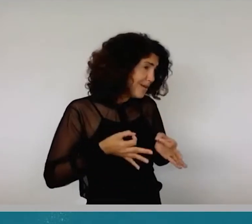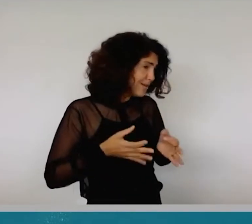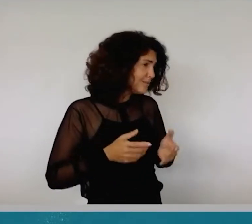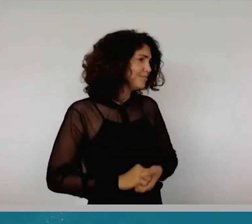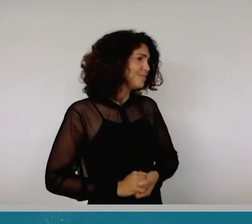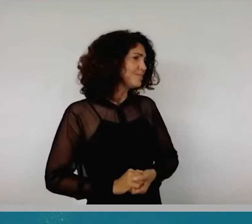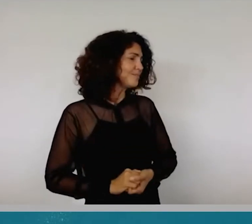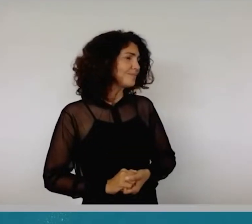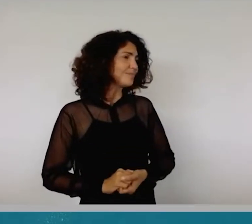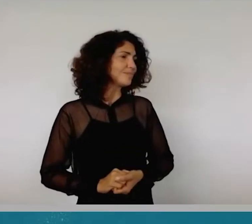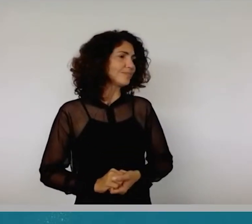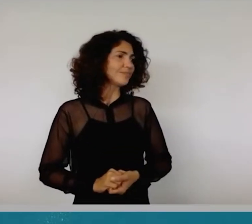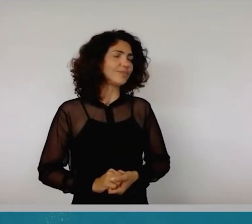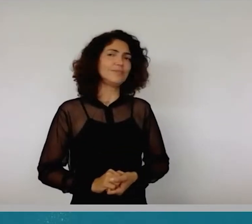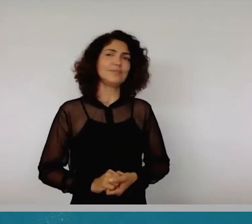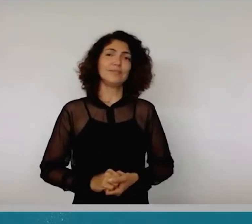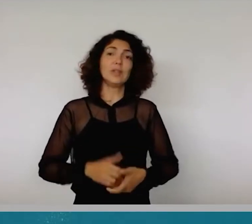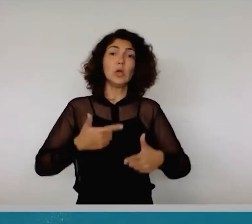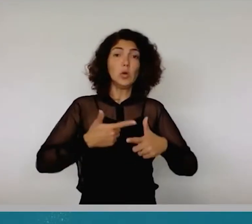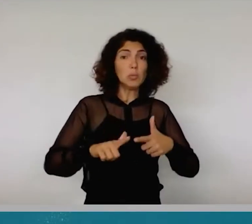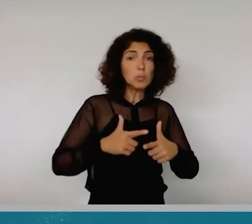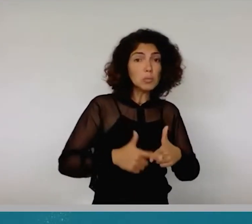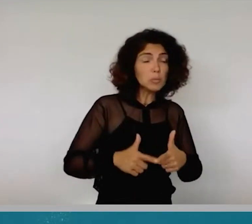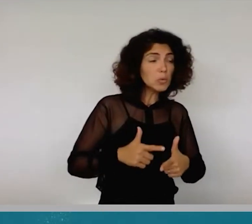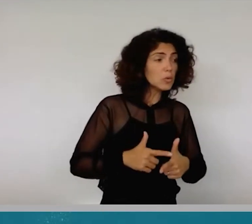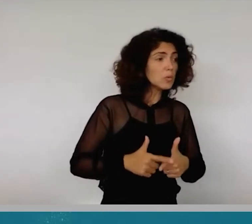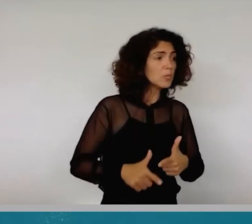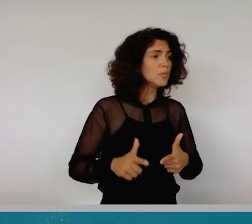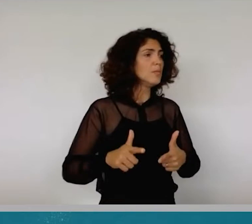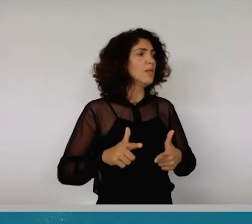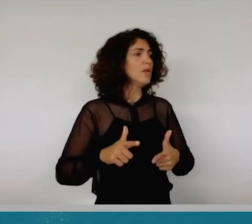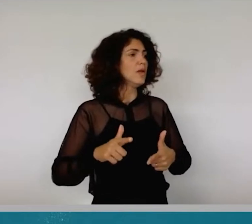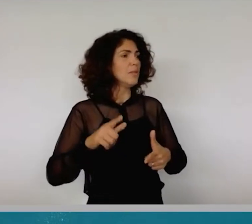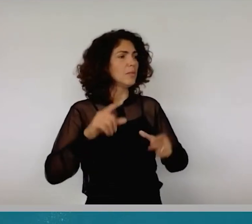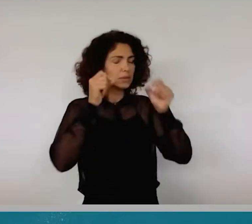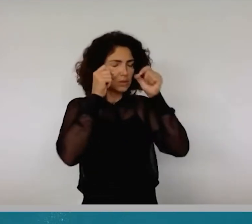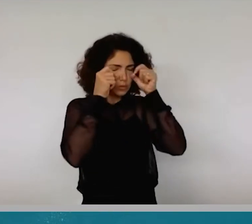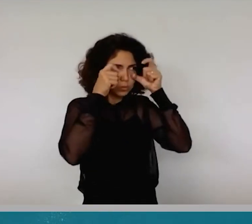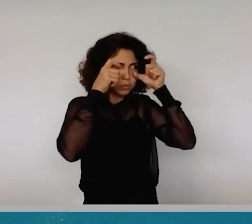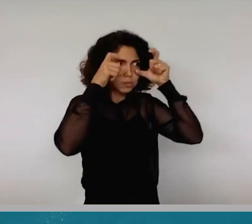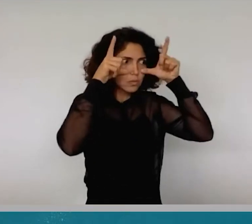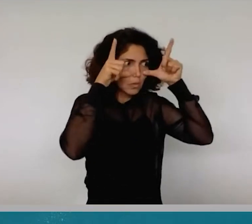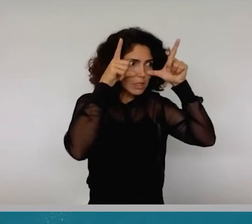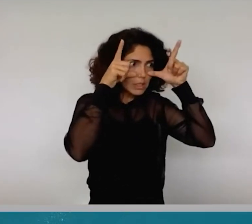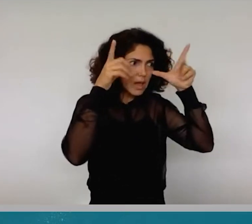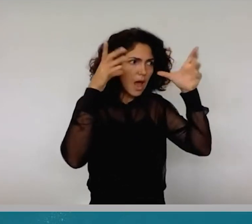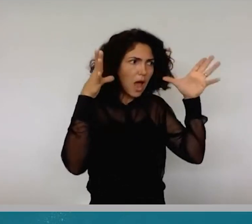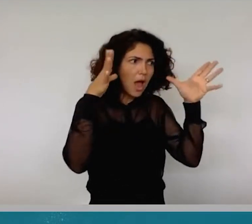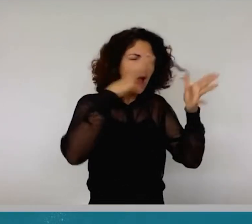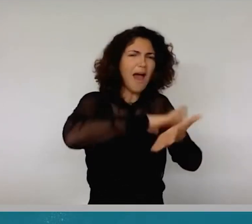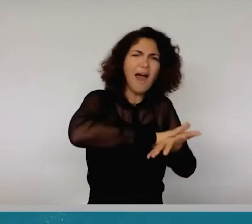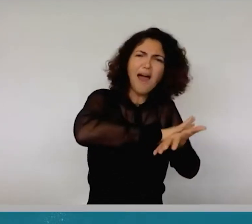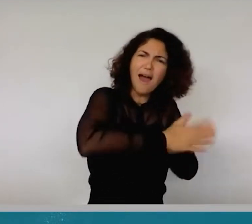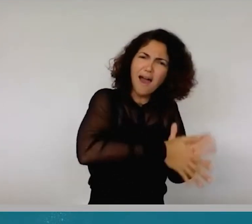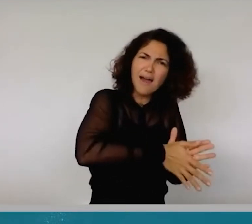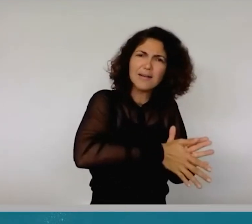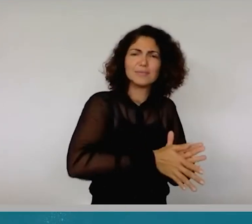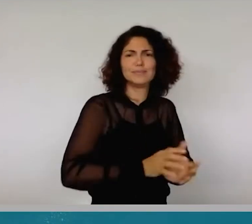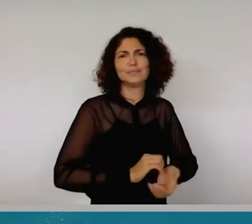problema da cobiça. Certo ou não? Mas não. Aqui diz assim: se procederes bem, não é certo que serás aceito.